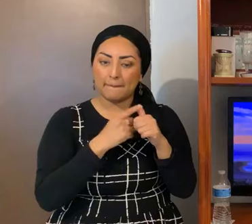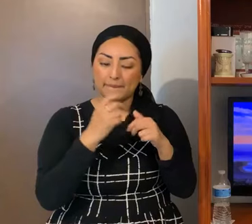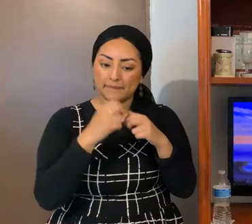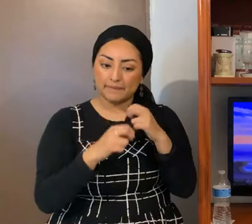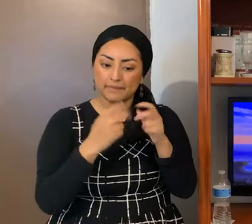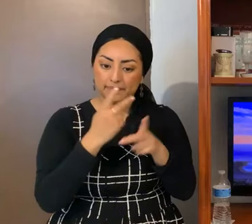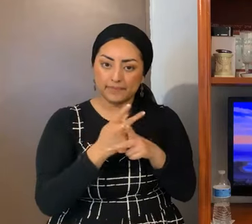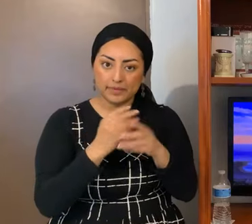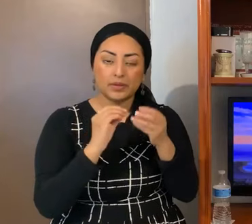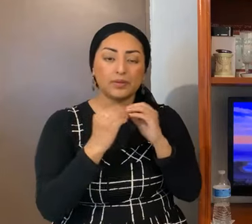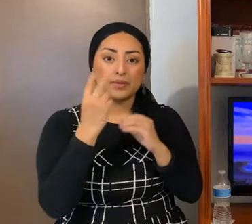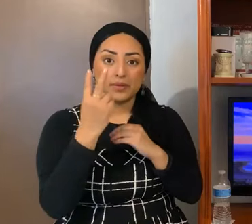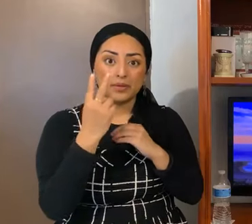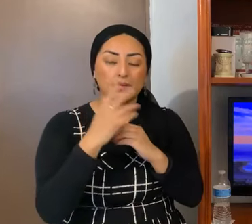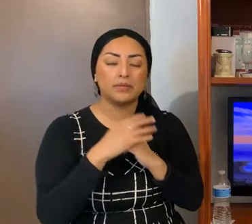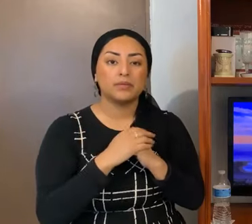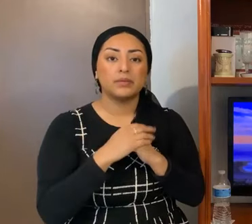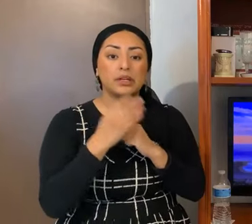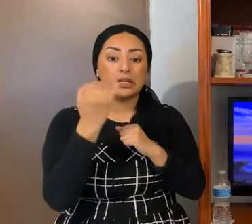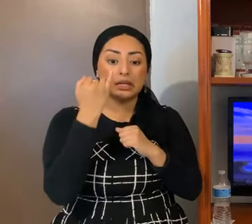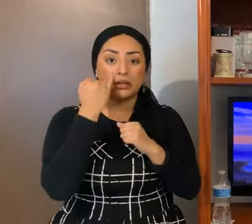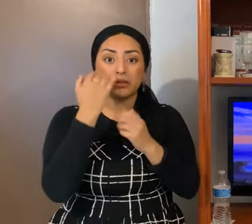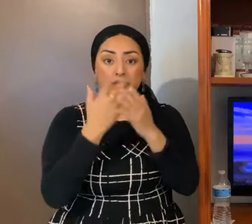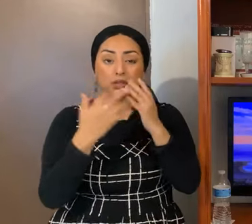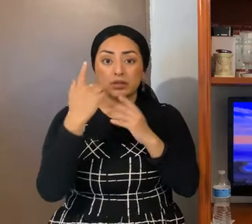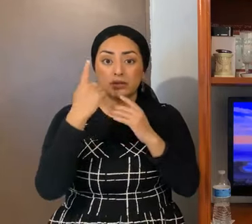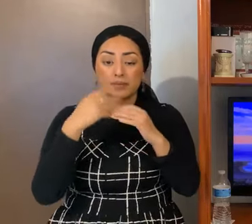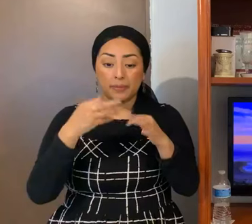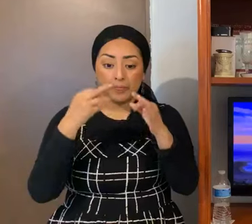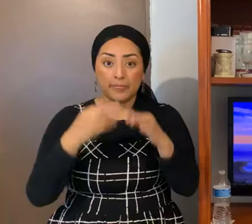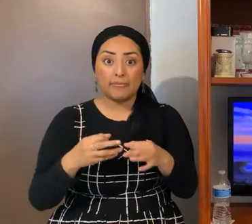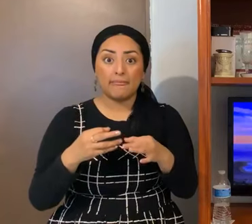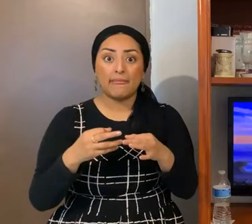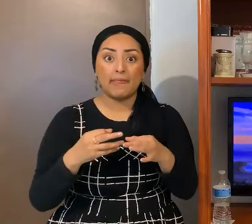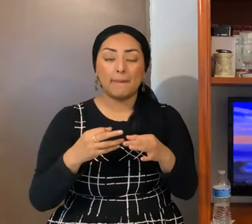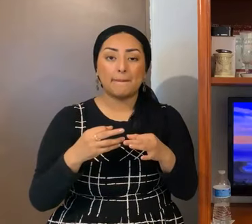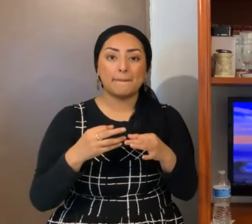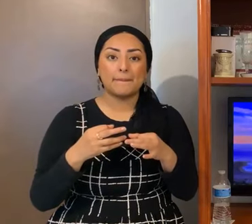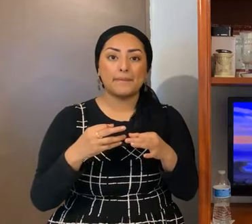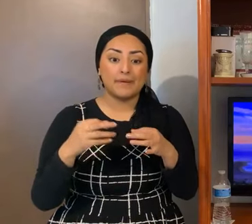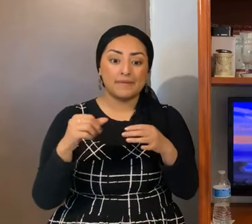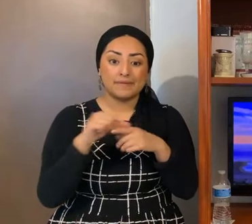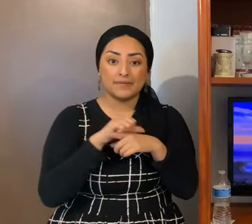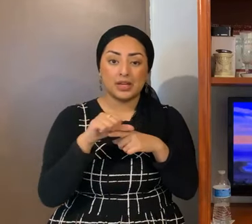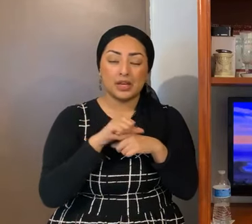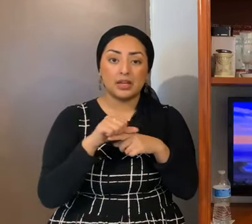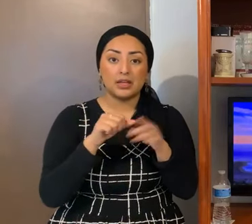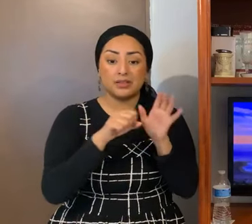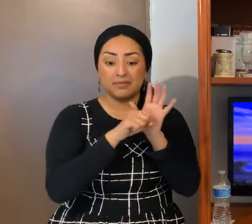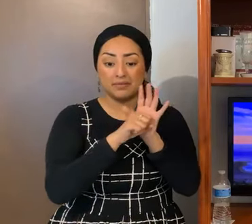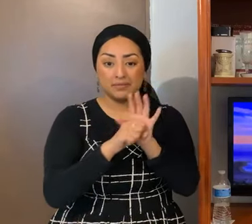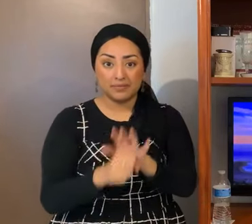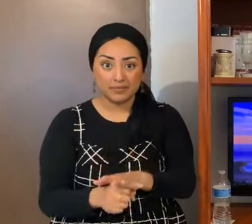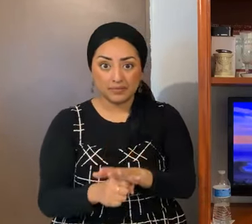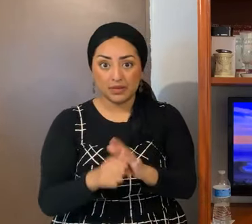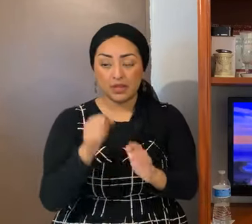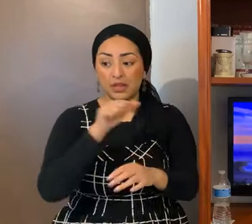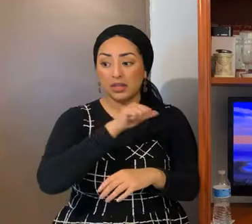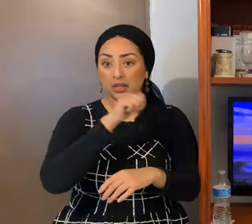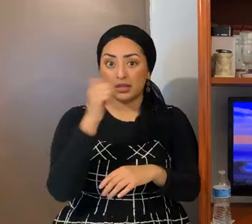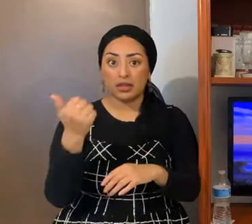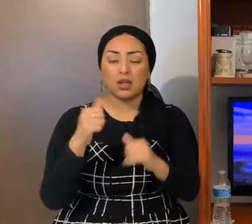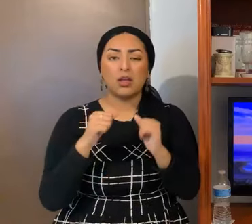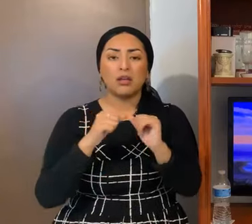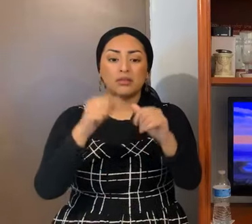grave. Número 2, si alguien decide seguir siendo así, seguir oprimiendo a los demás, seguir